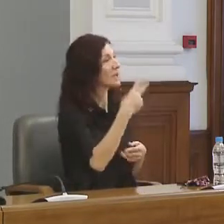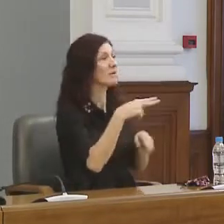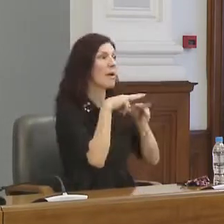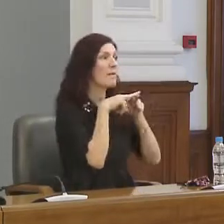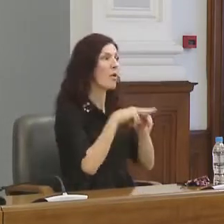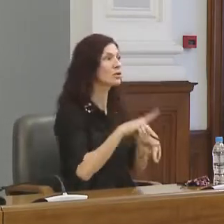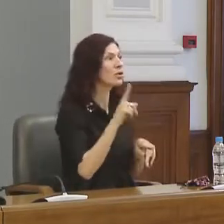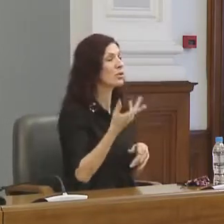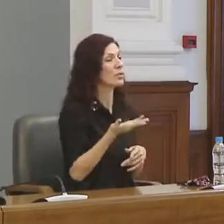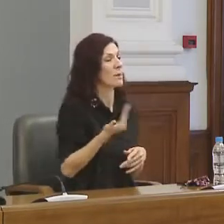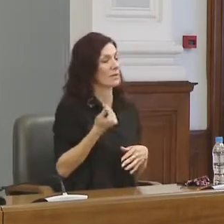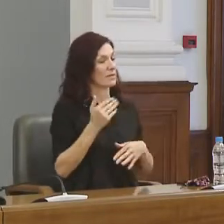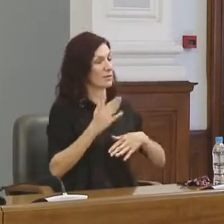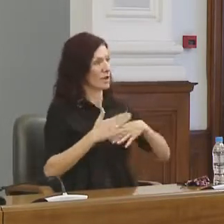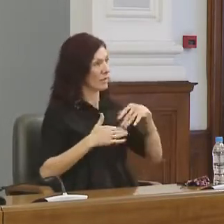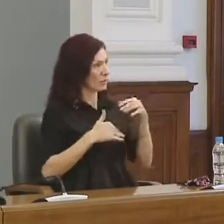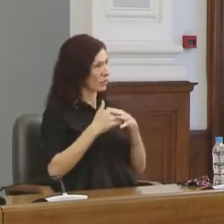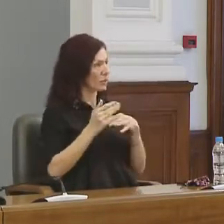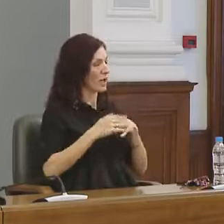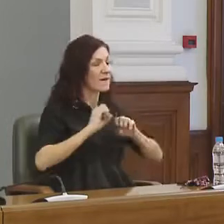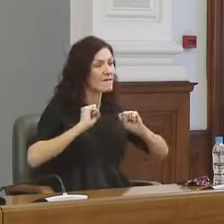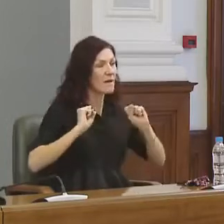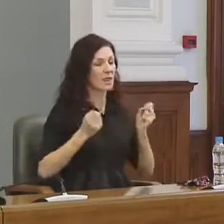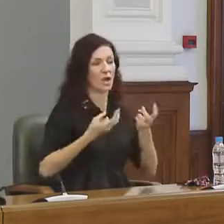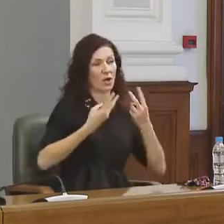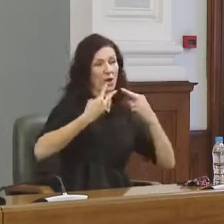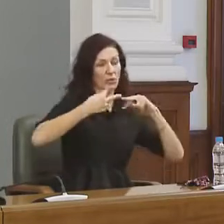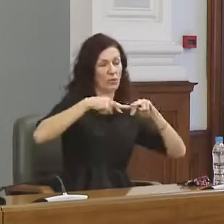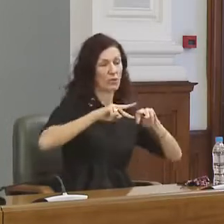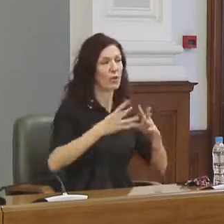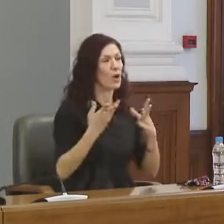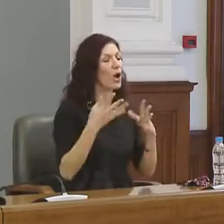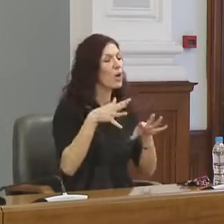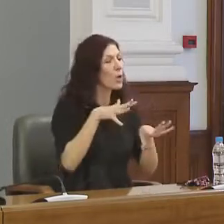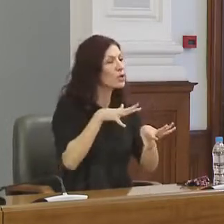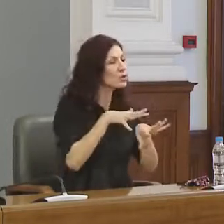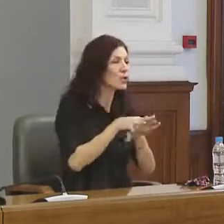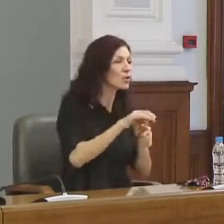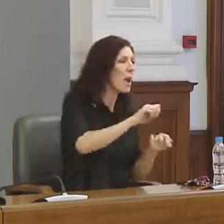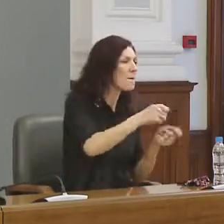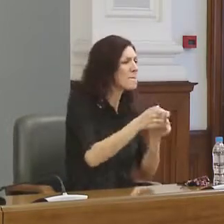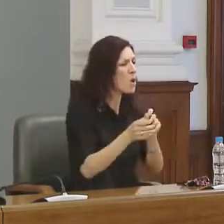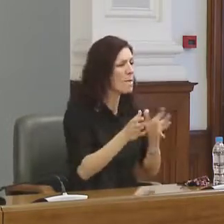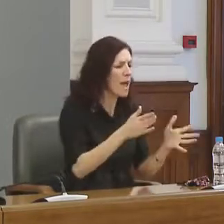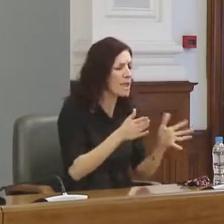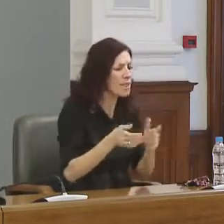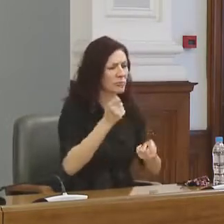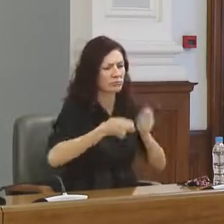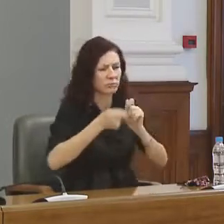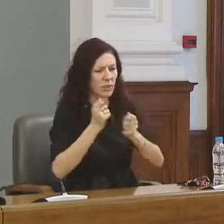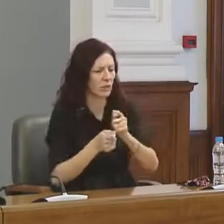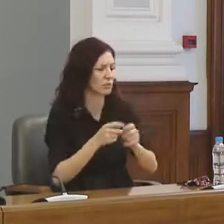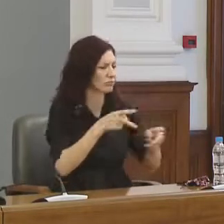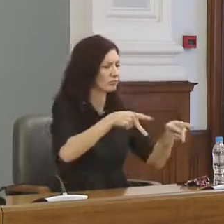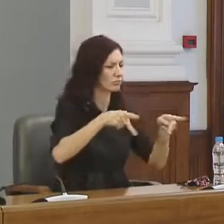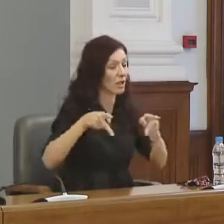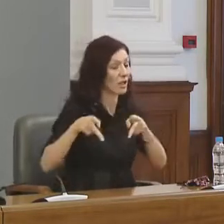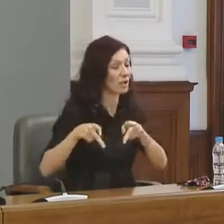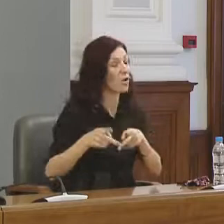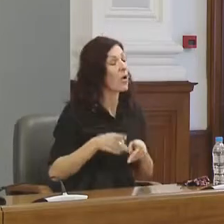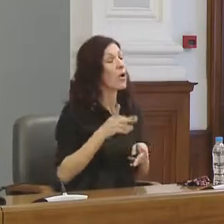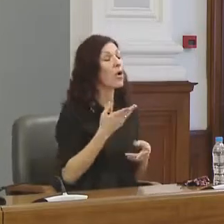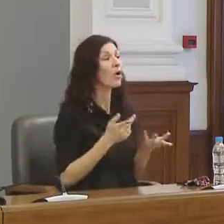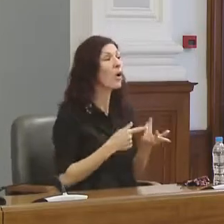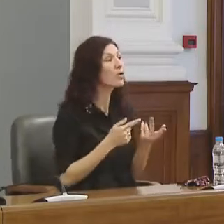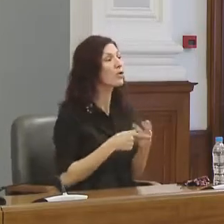имали предварителна подготовка и веднага отговориха кои структури променят и каква е бройката на леглата, които ще